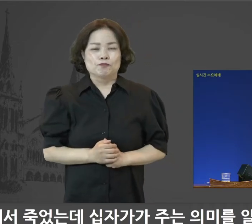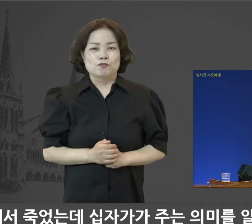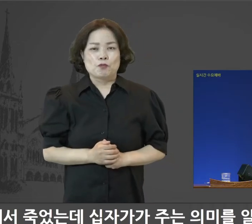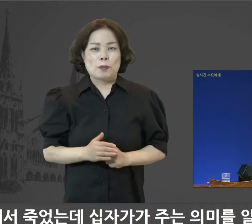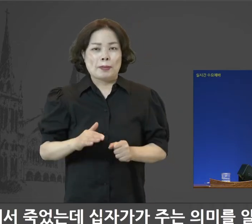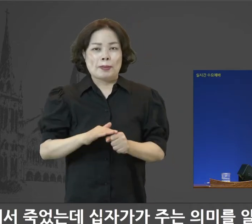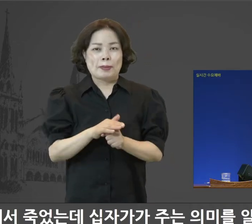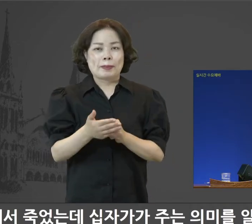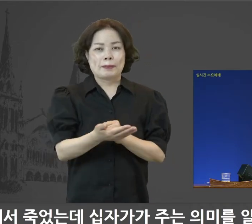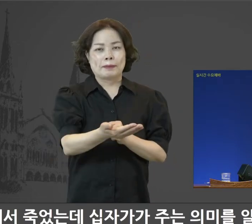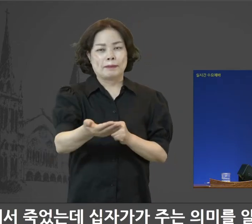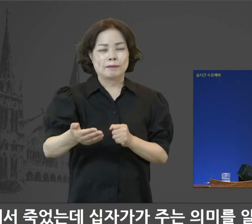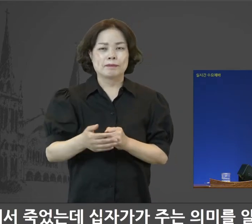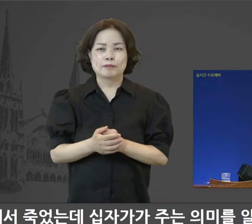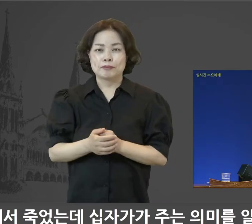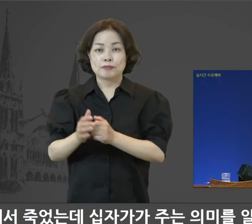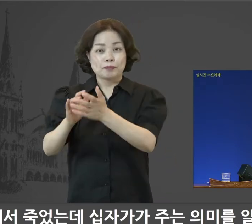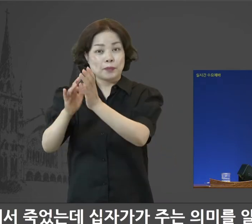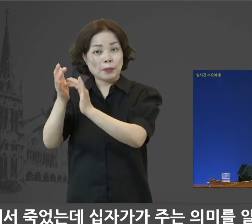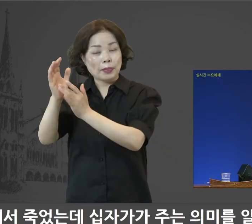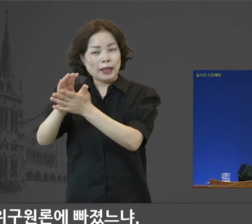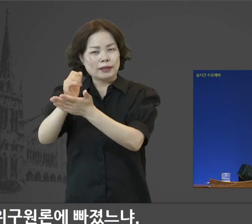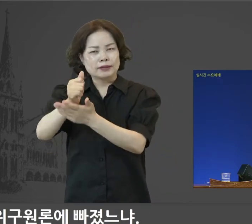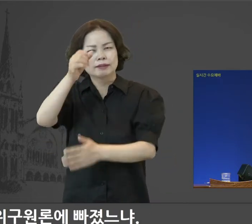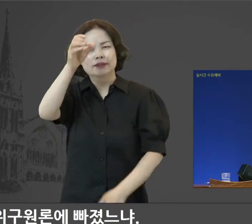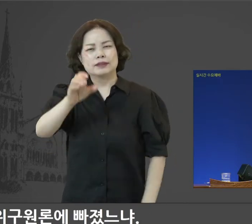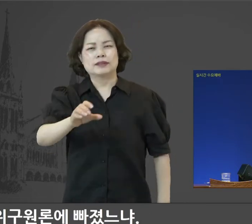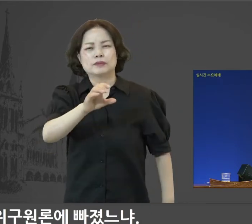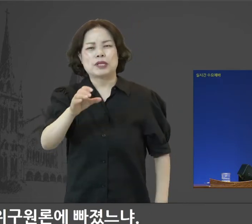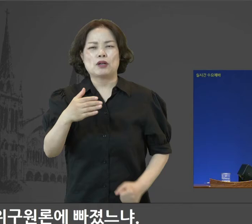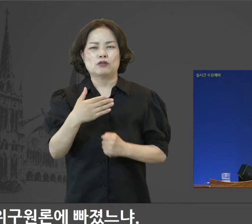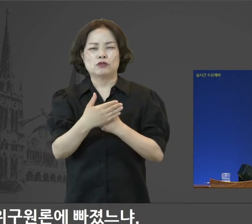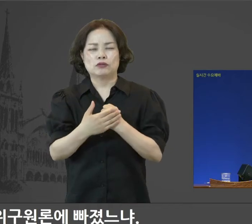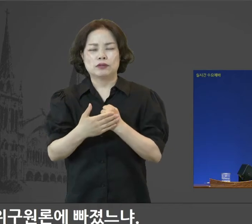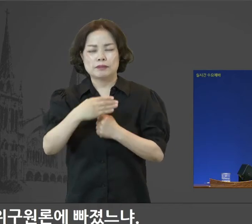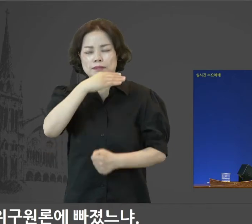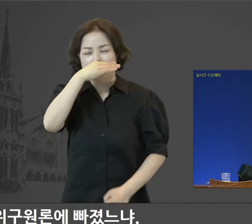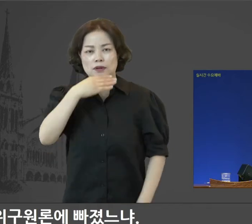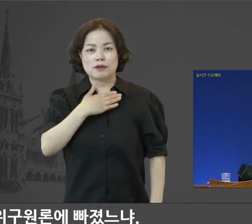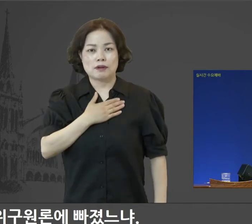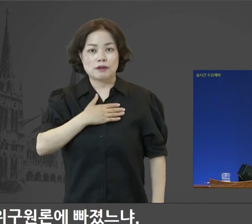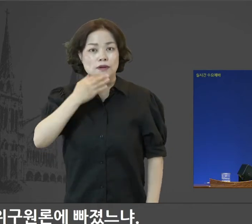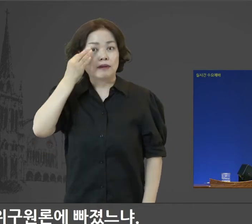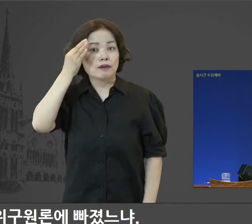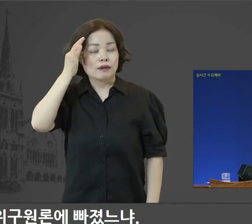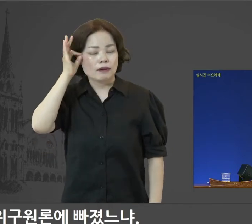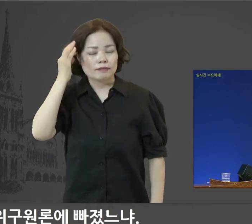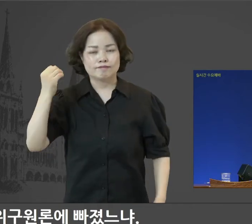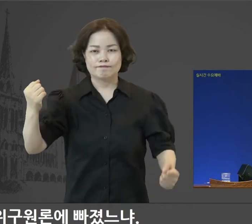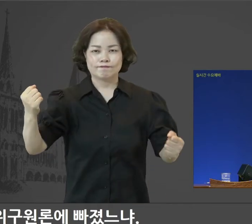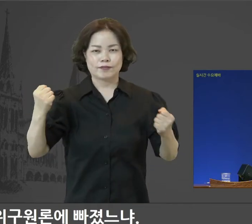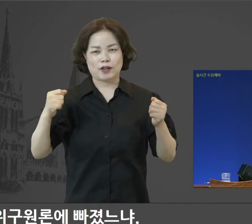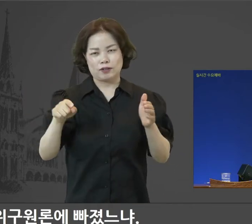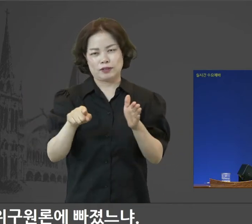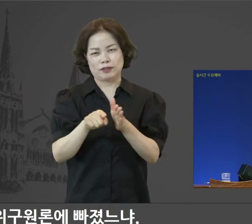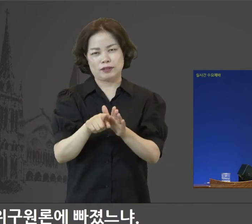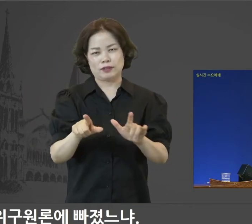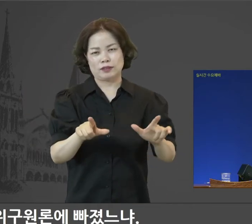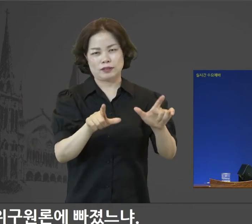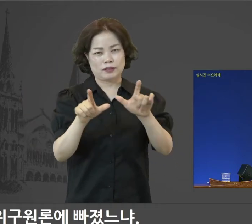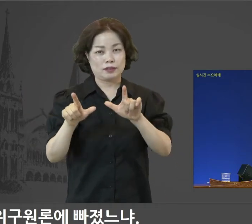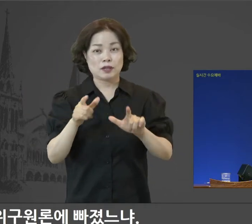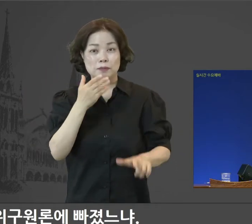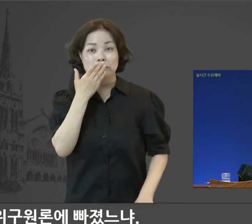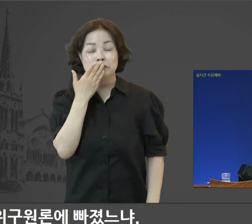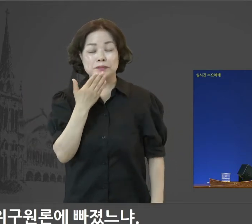사랑하는 성도 여러분, 예수 그리스도의 십자가의 의미를 우리가 제대로 알 때 우리는 건강한 신앙생활을 할